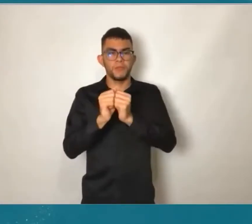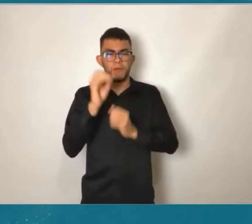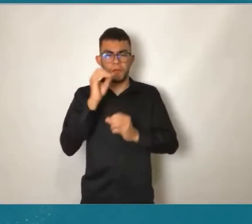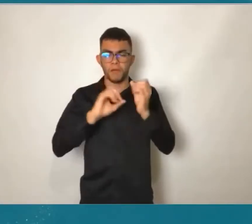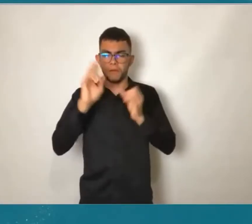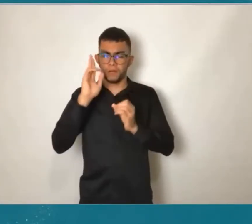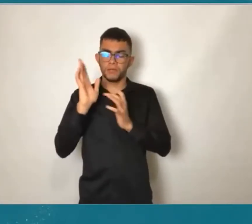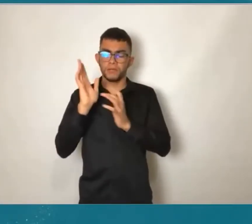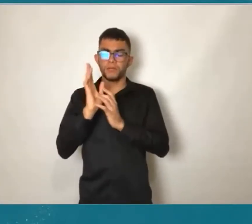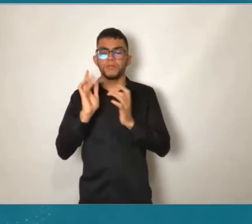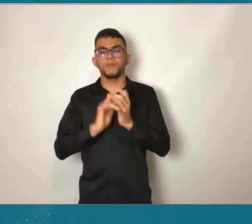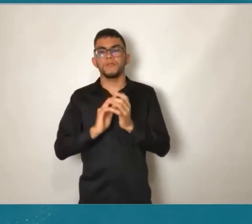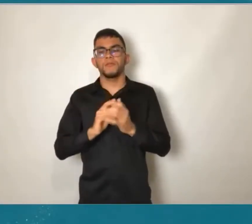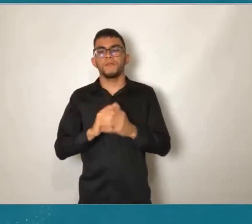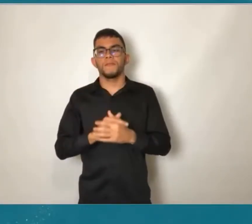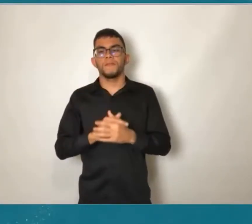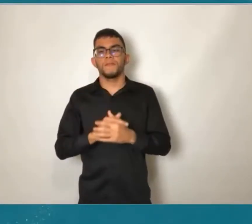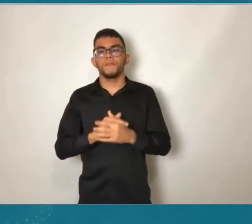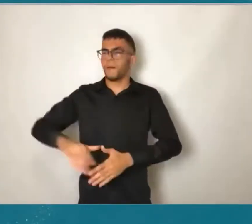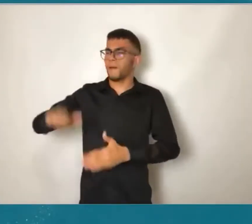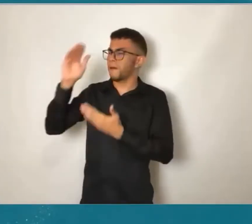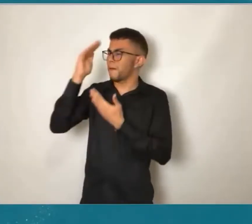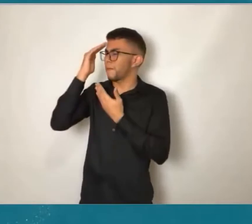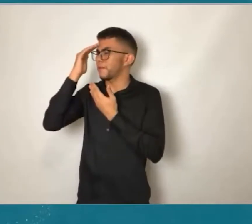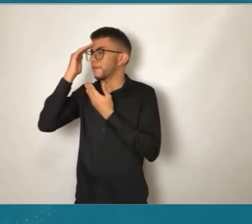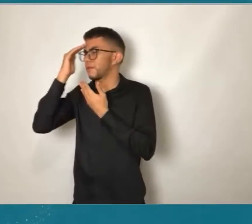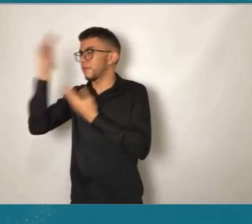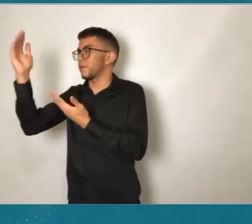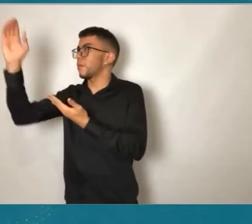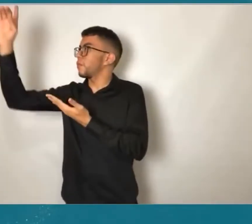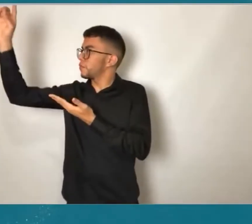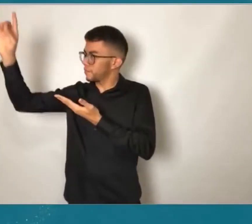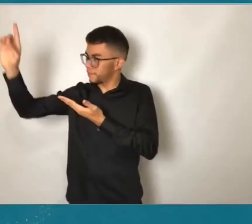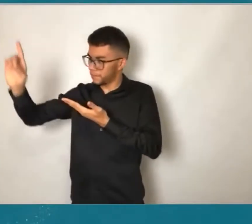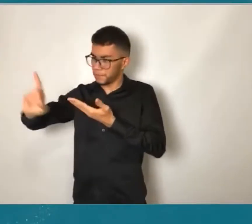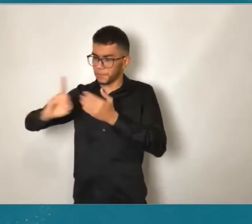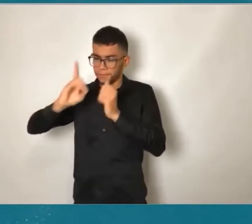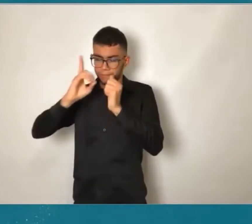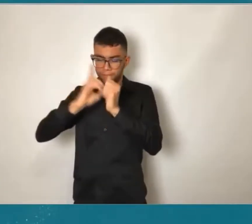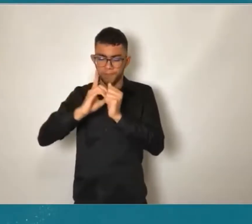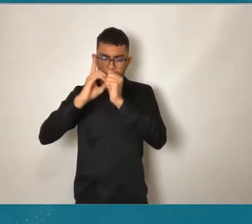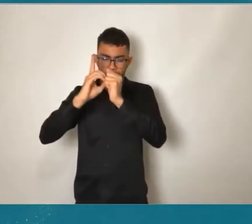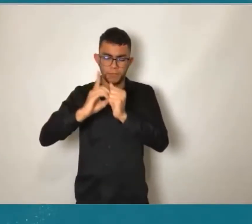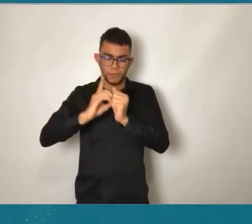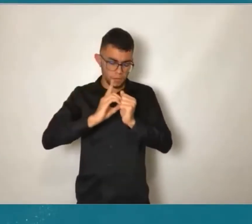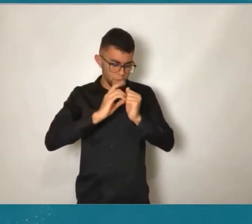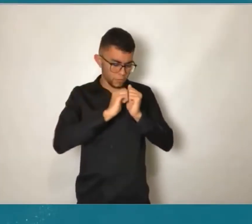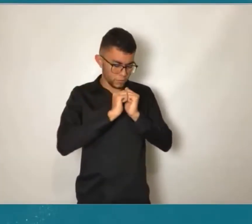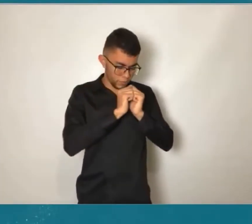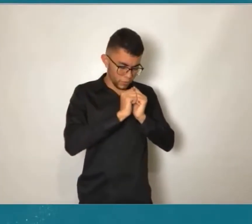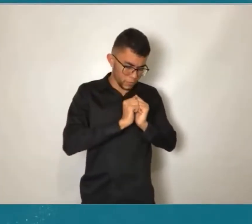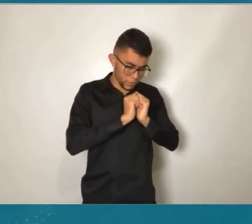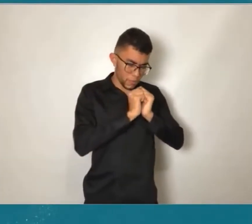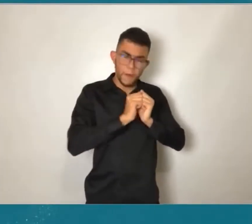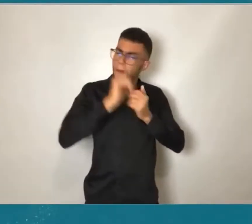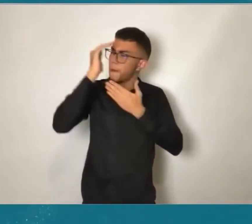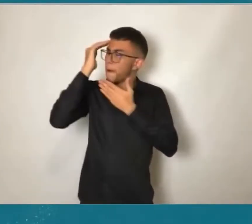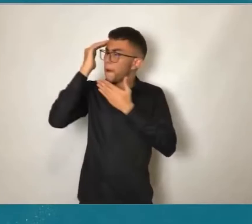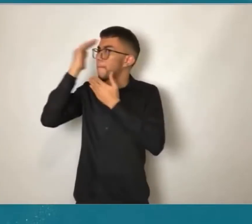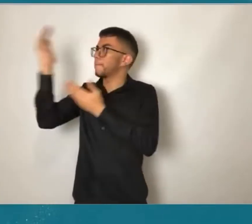Versículo 22, ora, tudo isto aconteceu para que se cumprisse o que fora dito pelo Senhor por intermédio do